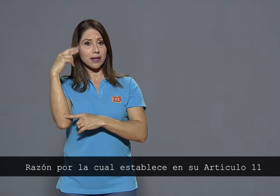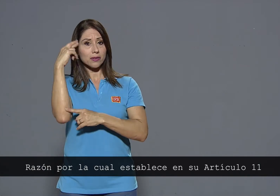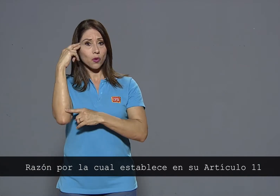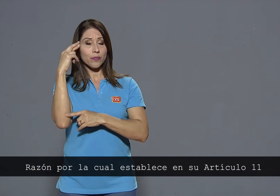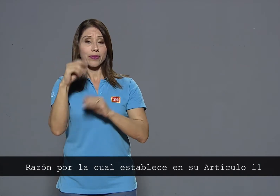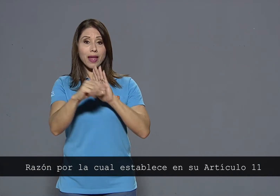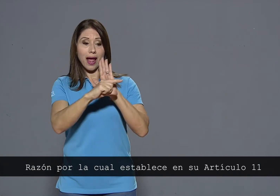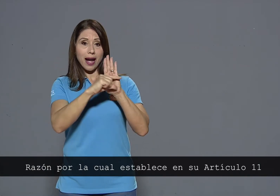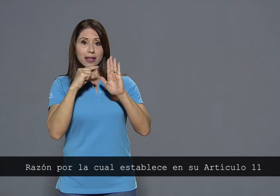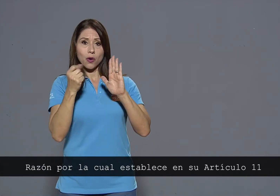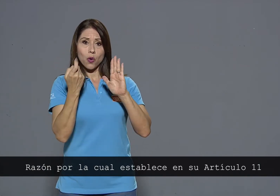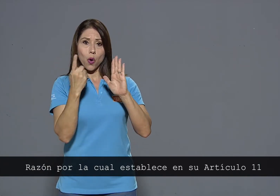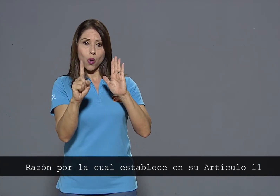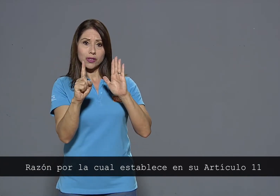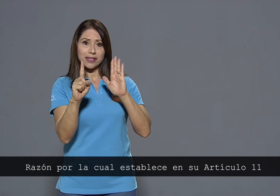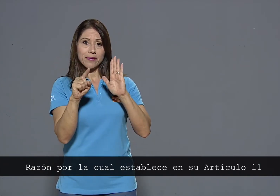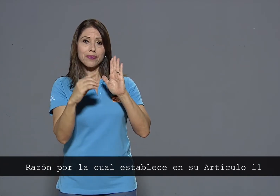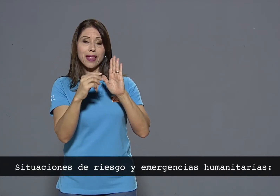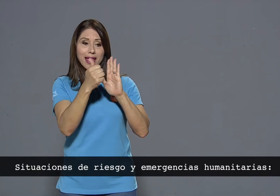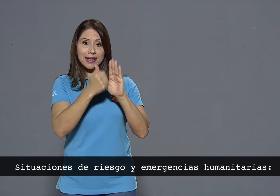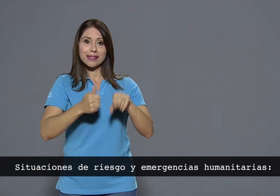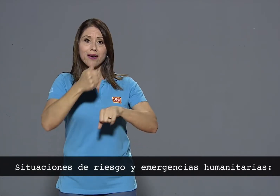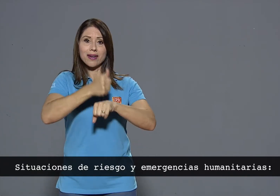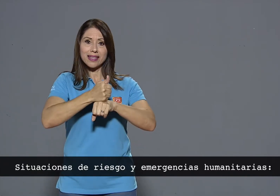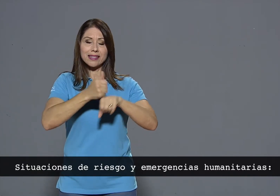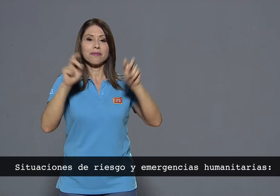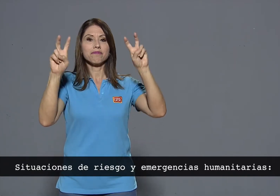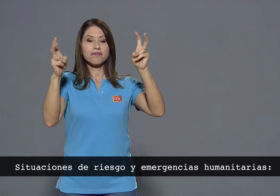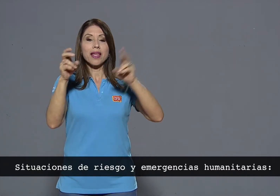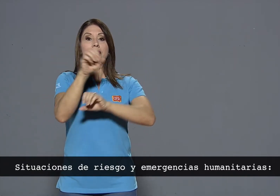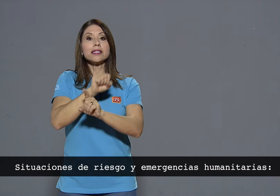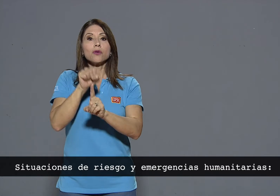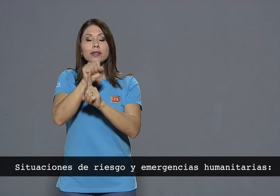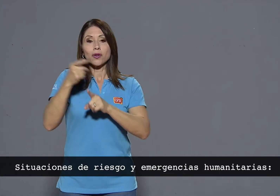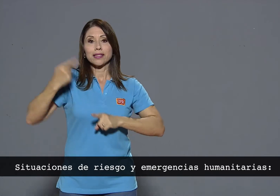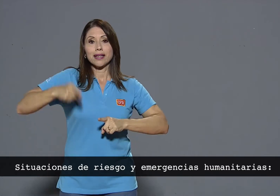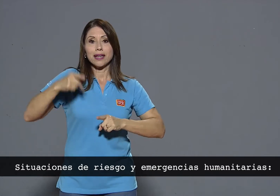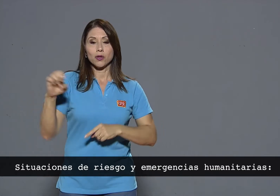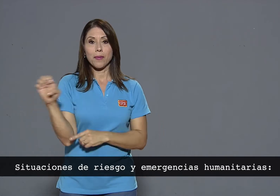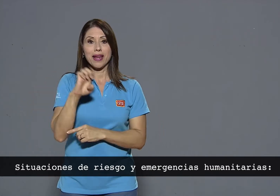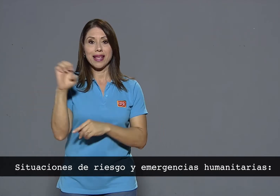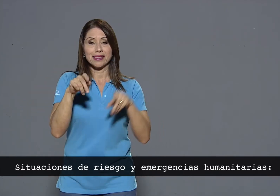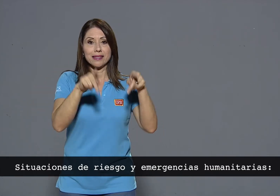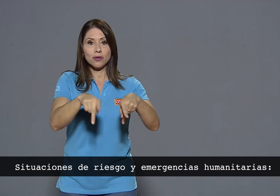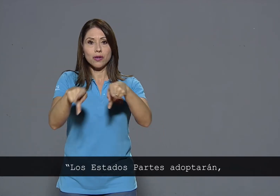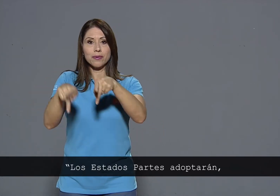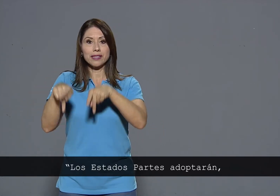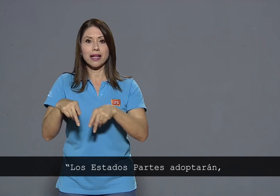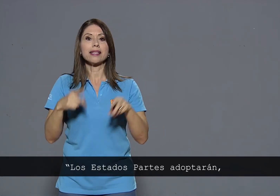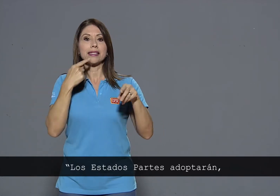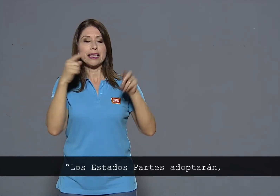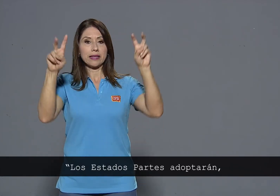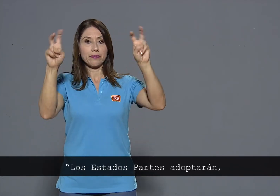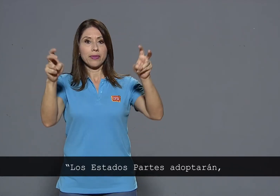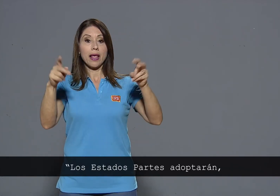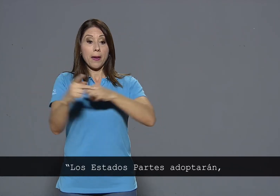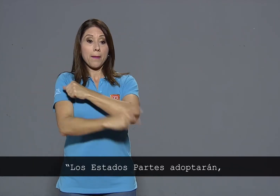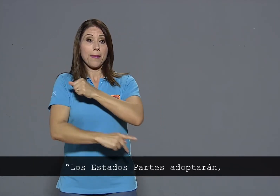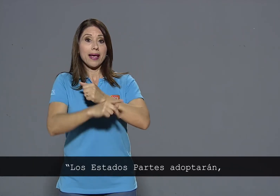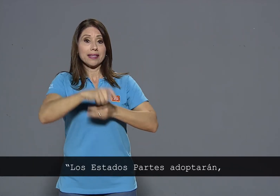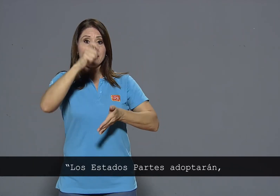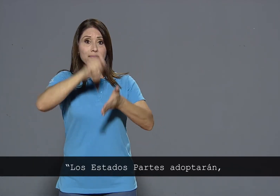razón por la cual establece en su artículo 11 situaciones de riesgo y emergencias humanitarias. Los Estados